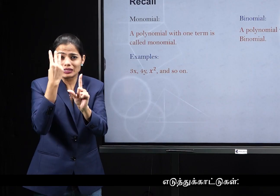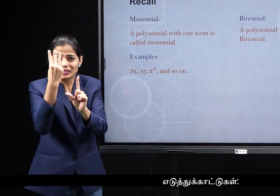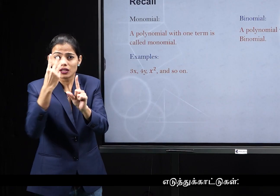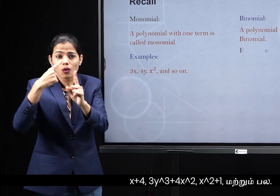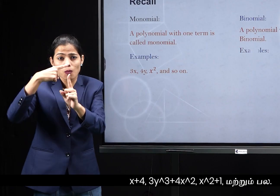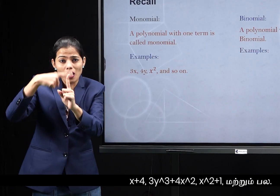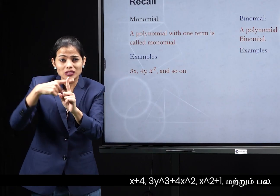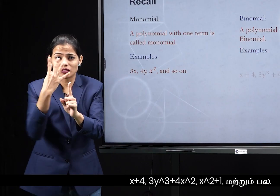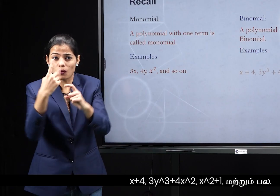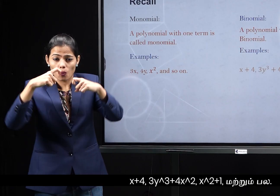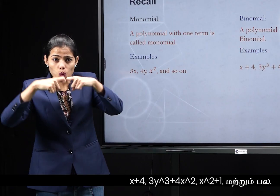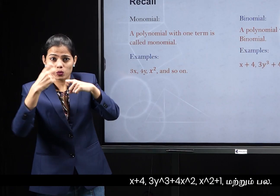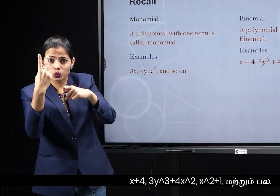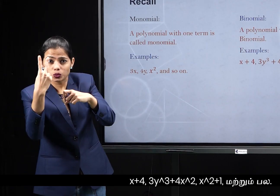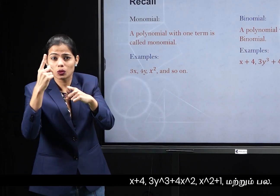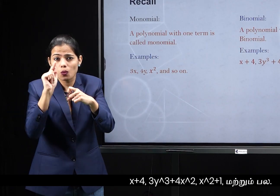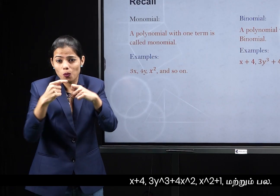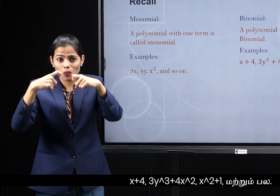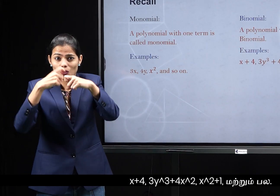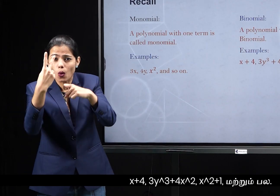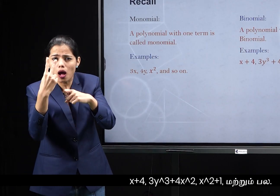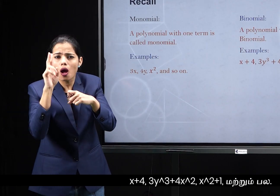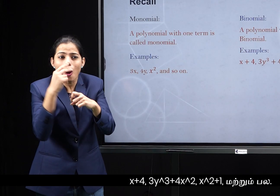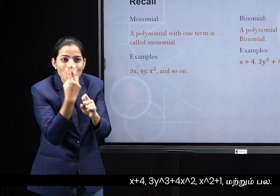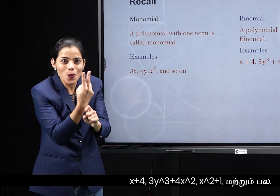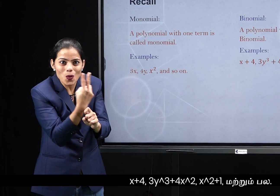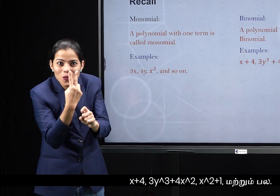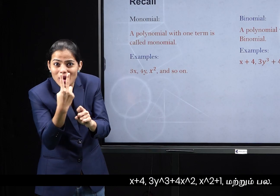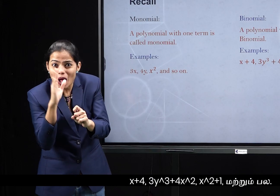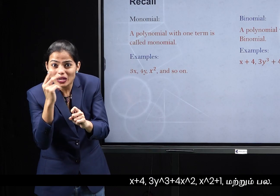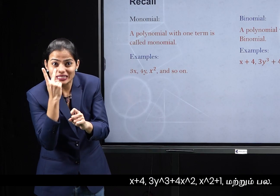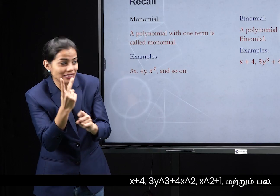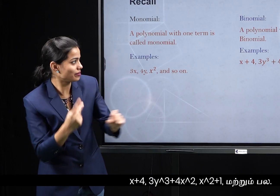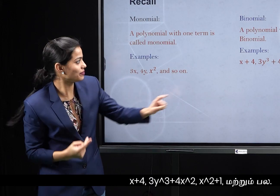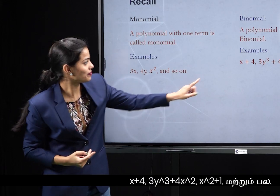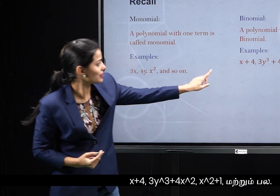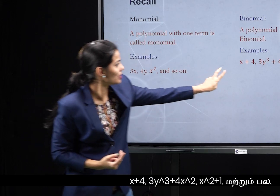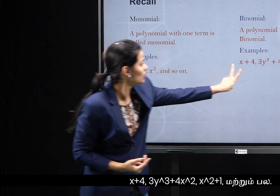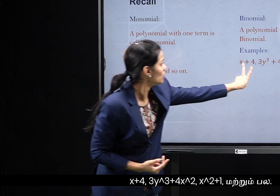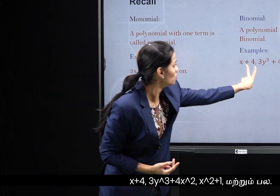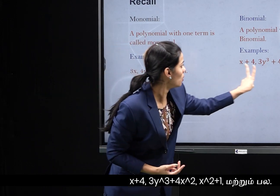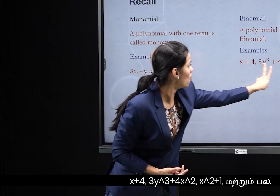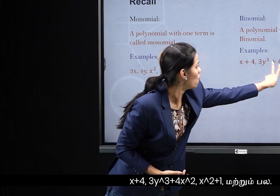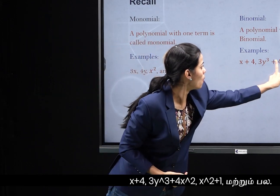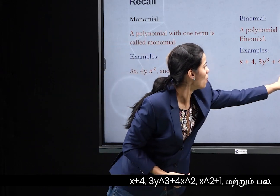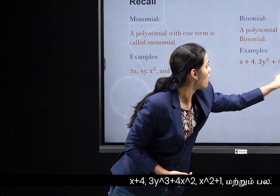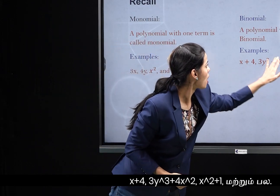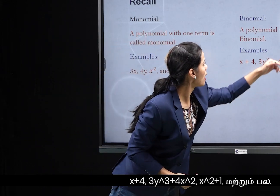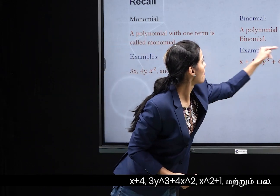எடுத்துக்காட்டுகள்: x கூட்டல் 4, 3y மேலிலக்க 3 கூட்டல் 4x மேலிலக்க 2, x மேலிலக்க 2